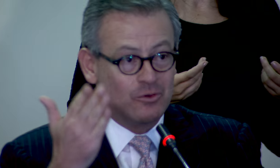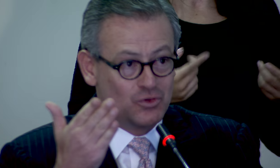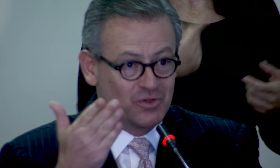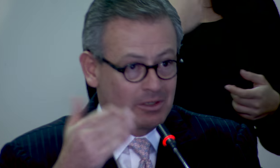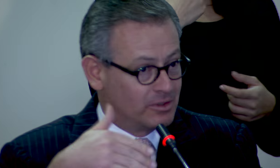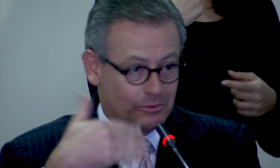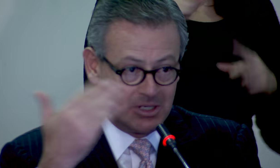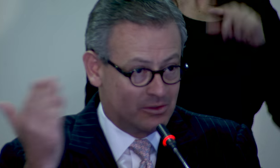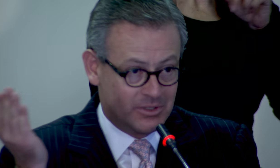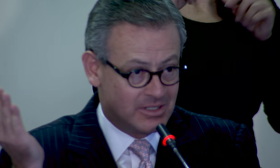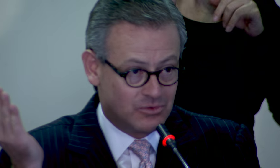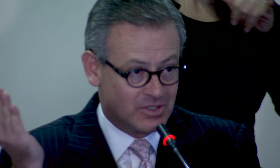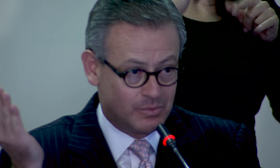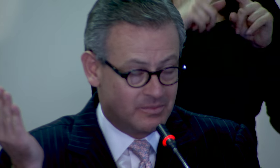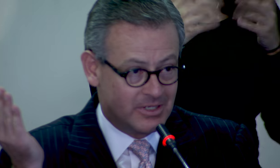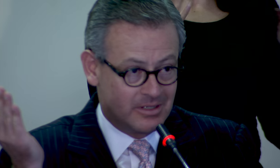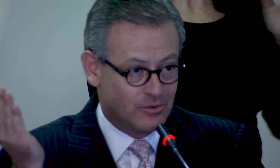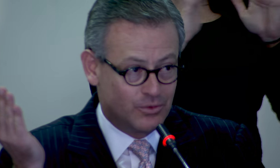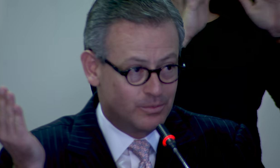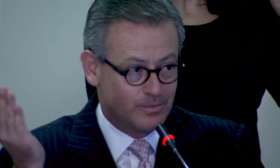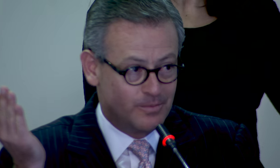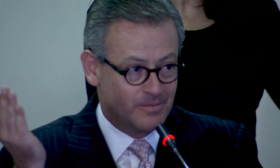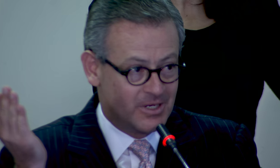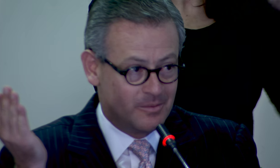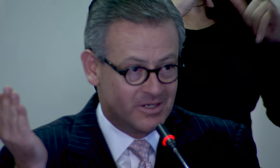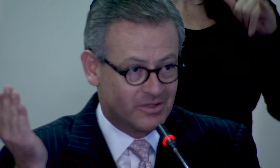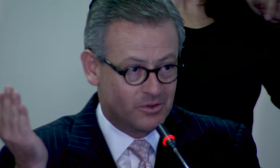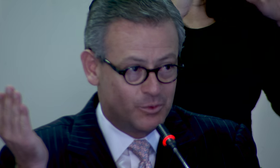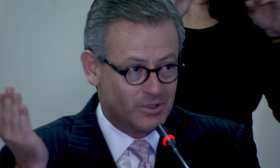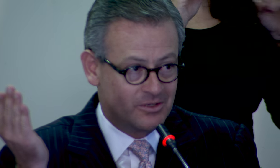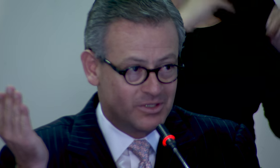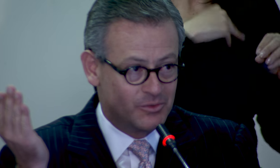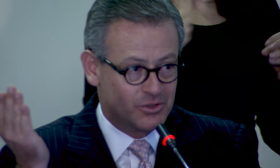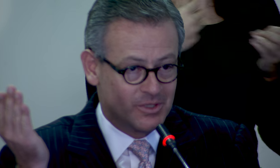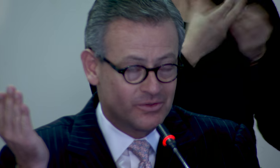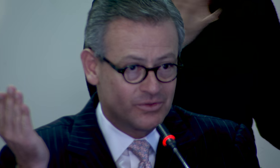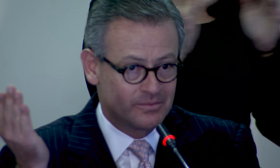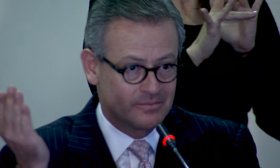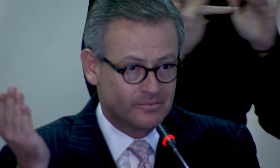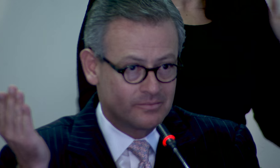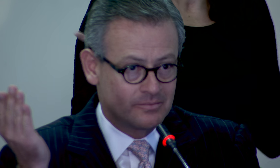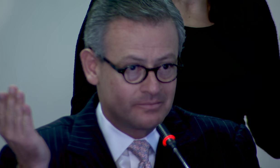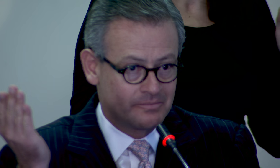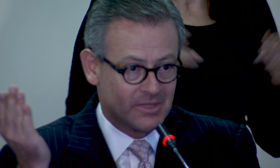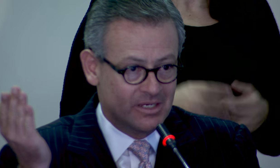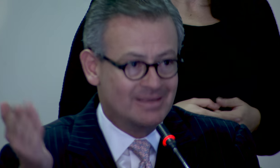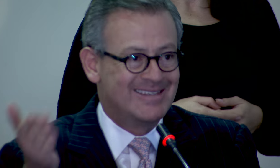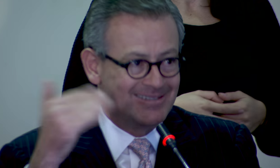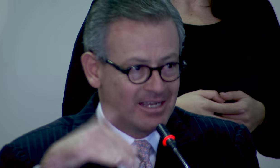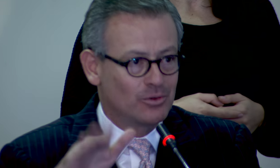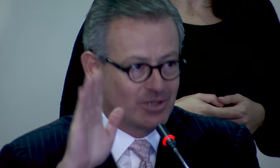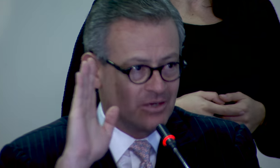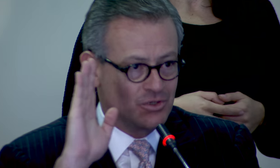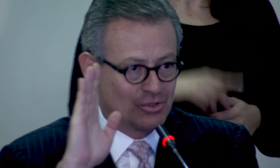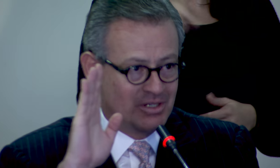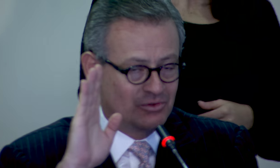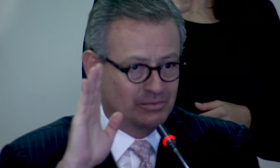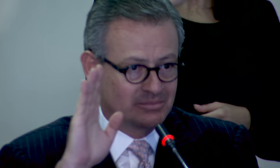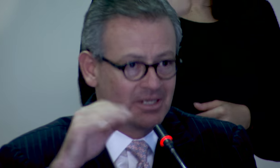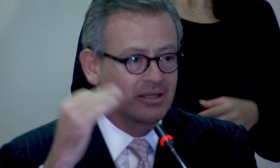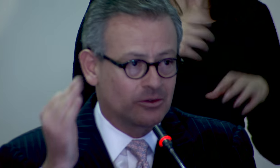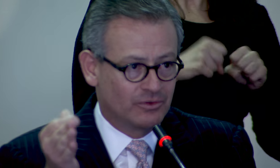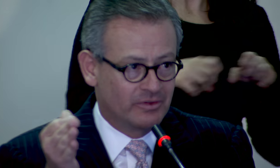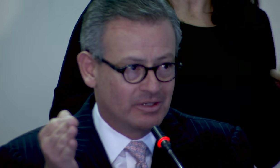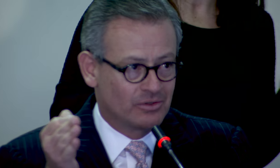una denuncia, cuando no hay ninguna denuncia en el Ministerio Público, ni mucho menos, y diciendo que hay un